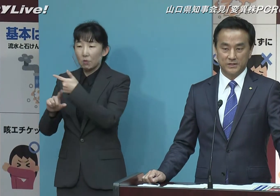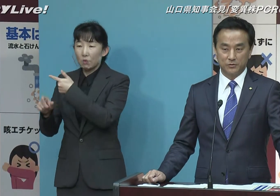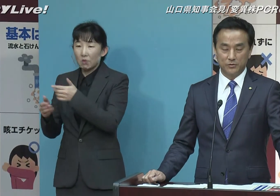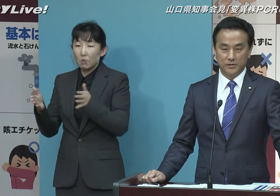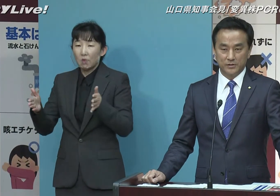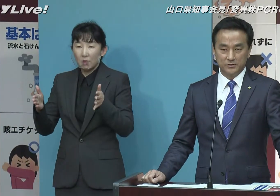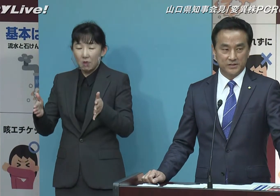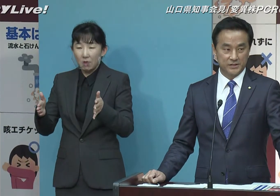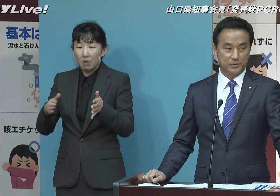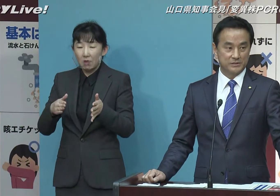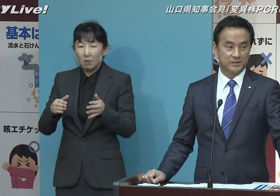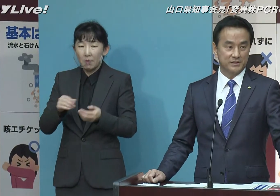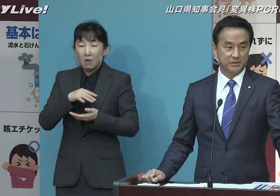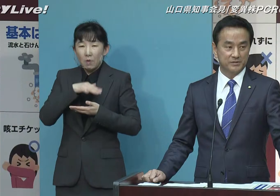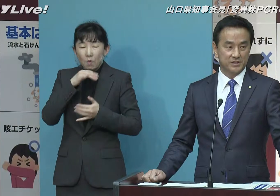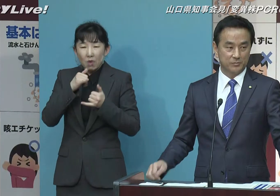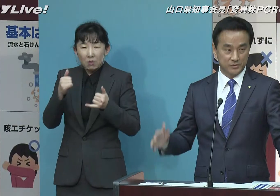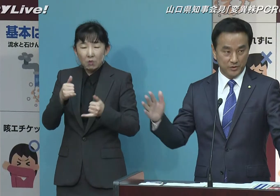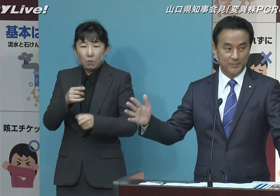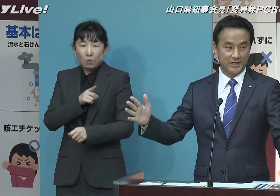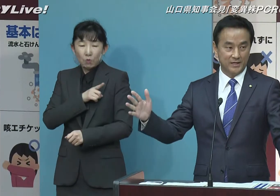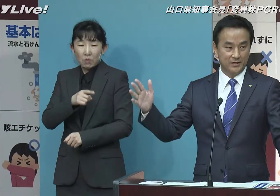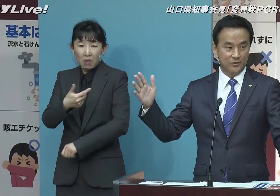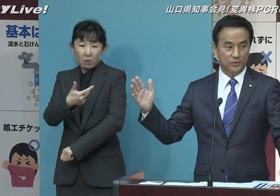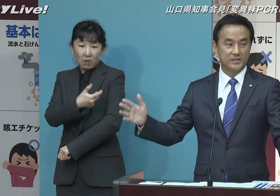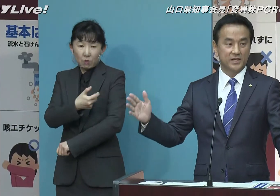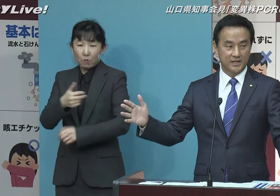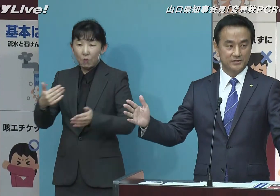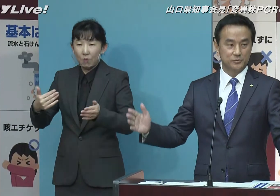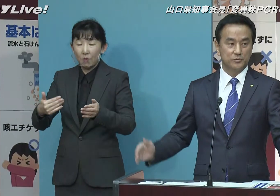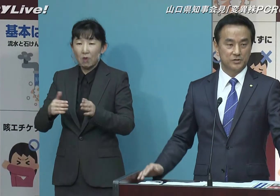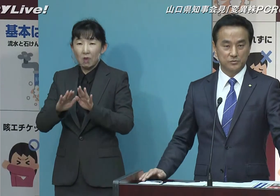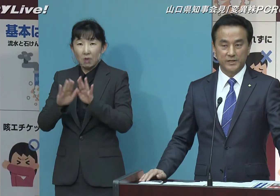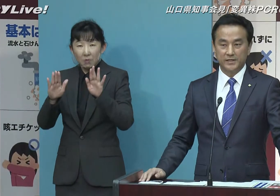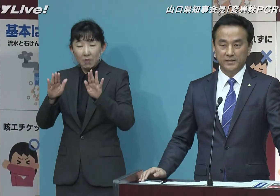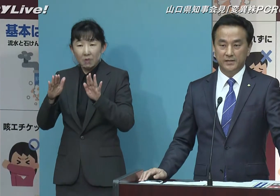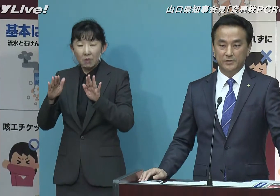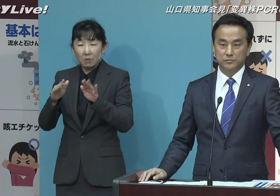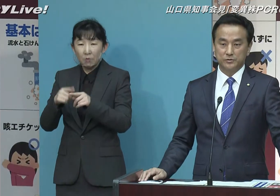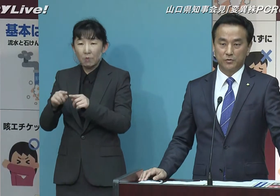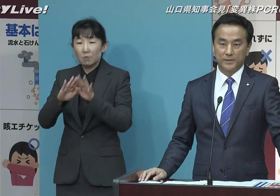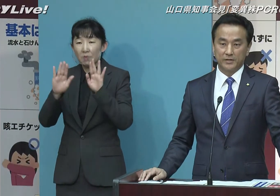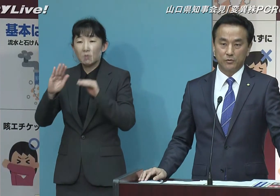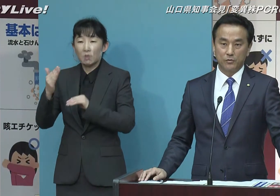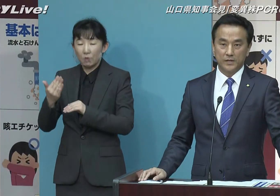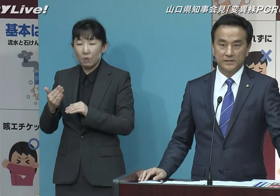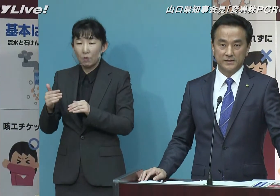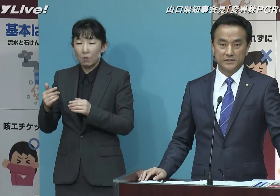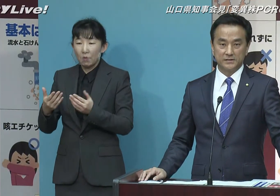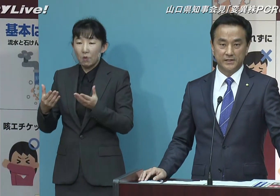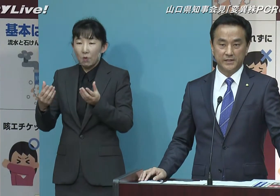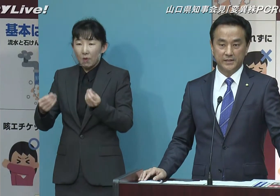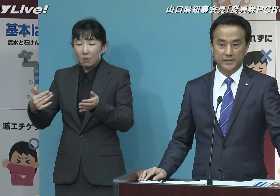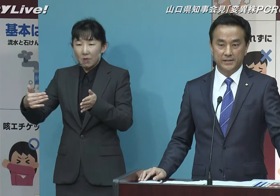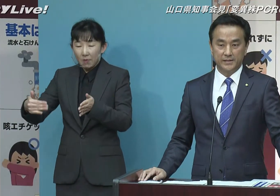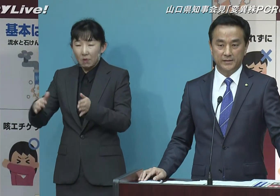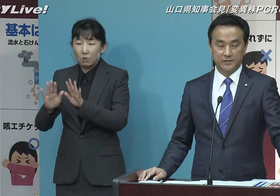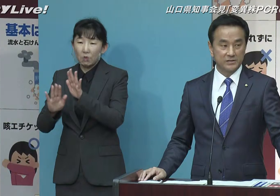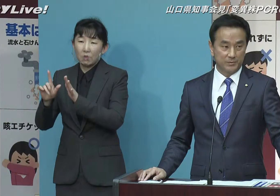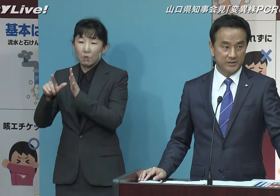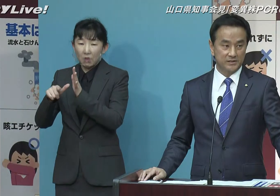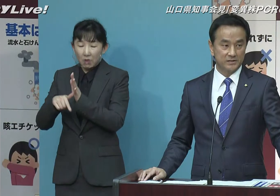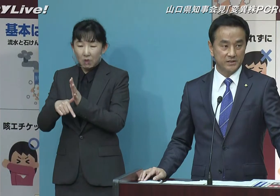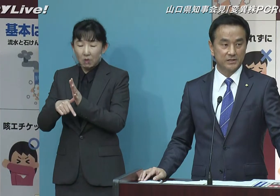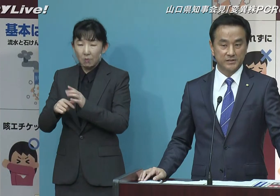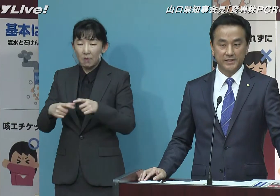だ高齢者の優先接種も始まっていきますけど、それがまだ終わりきらない状況ですので、特にこれまでの感染してク